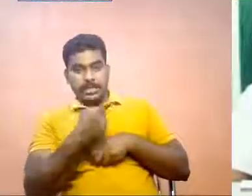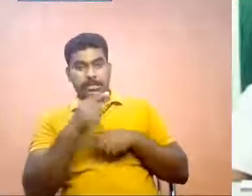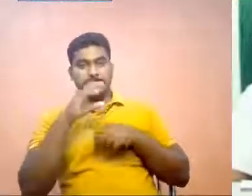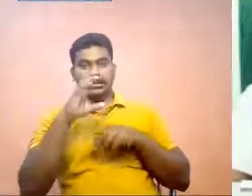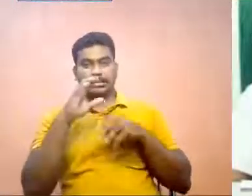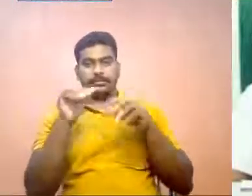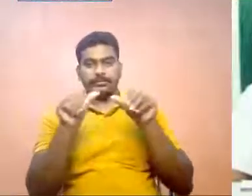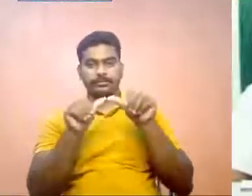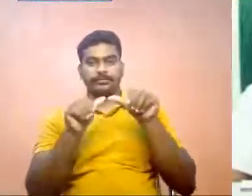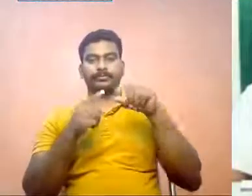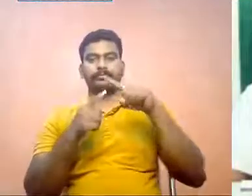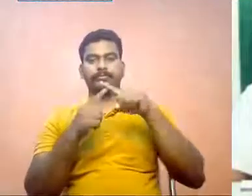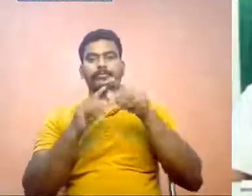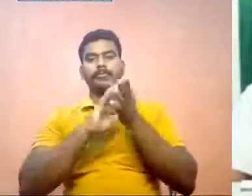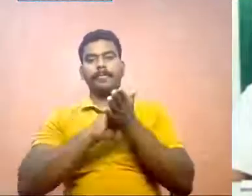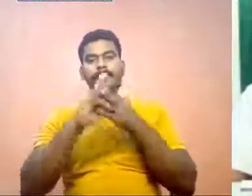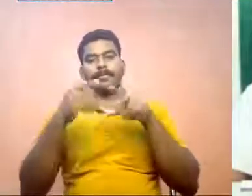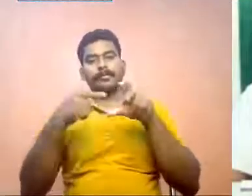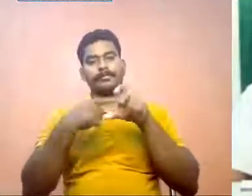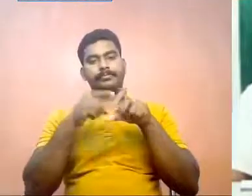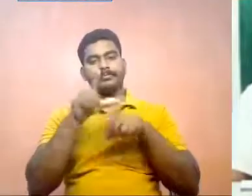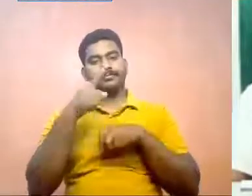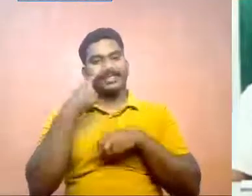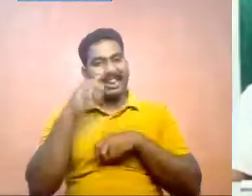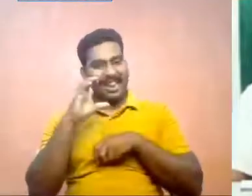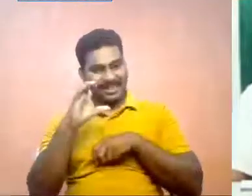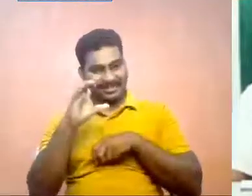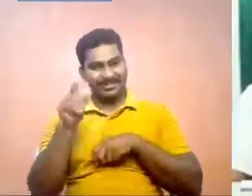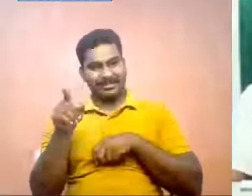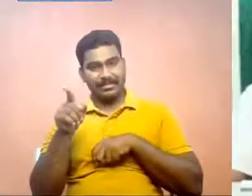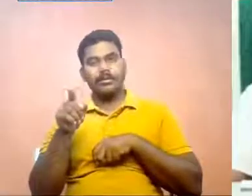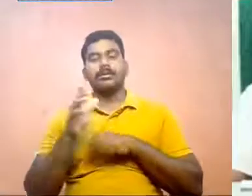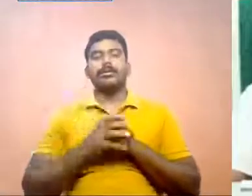ഇതിനുപയോഗിക്കാം എന്ന നിർദ്ദേശം വന്നിട്ടുണ്ട്.